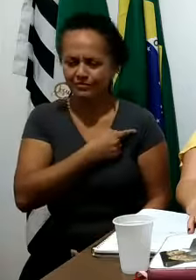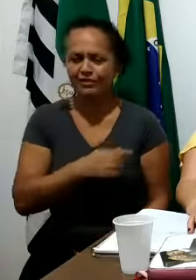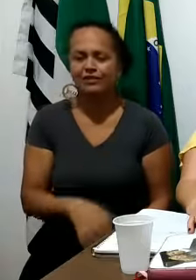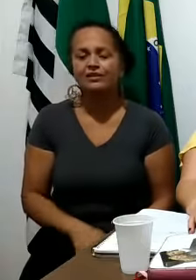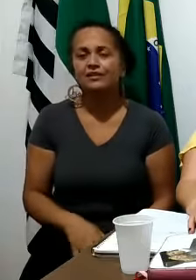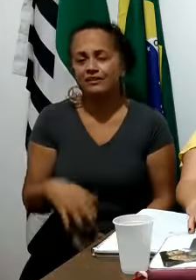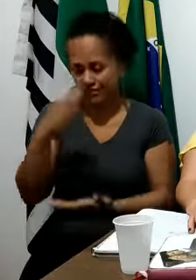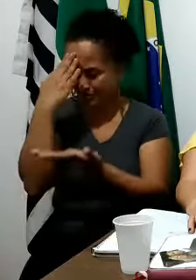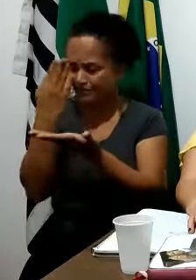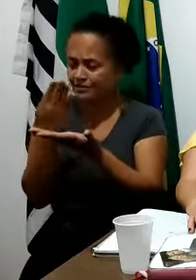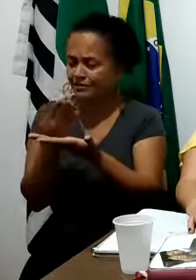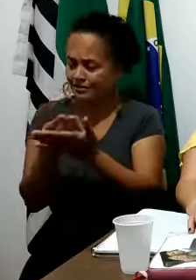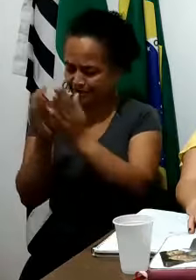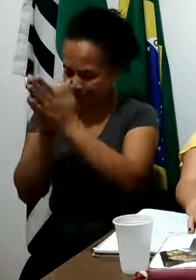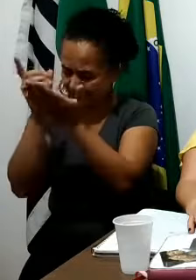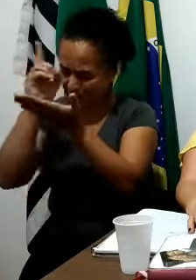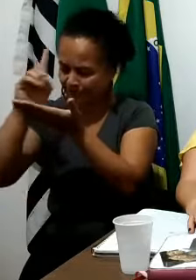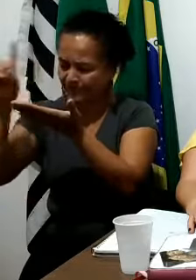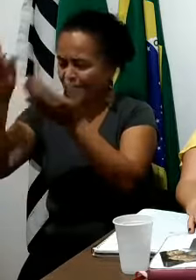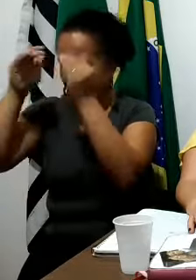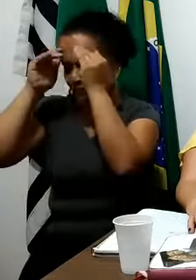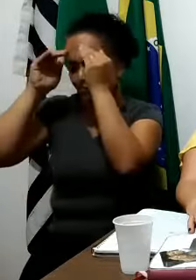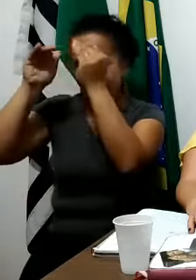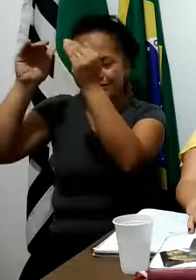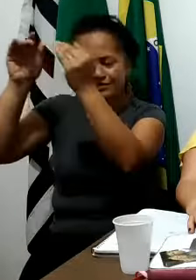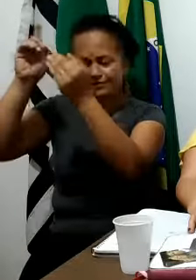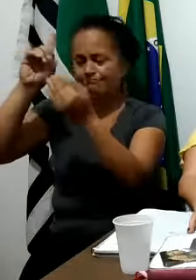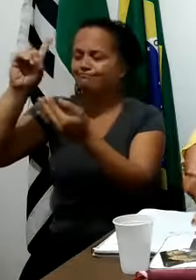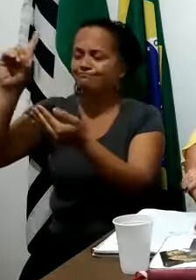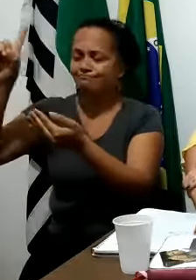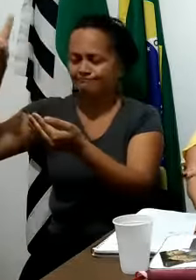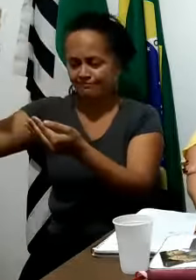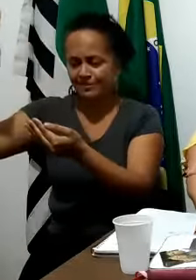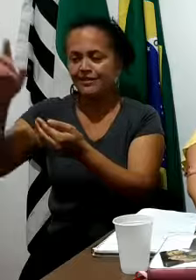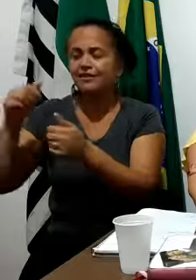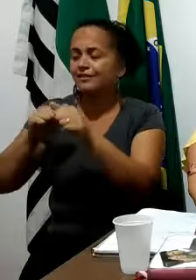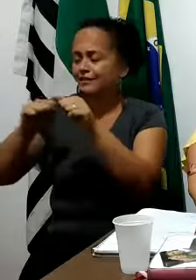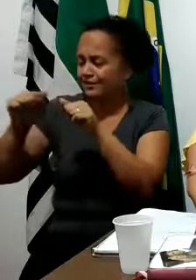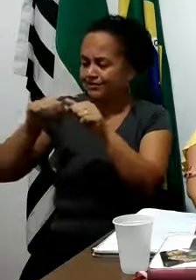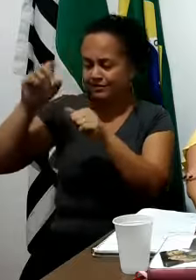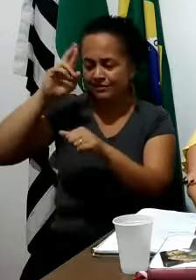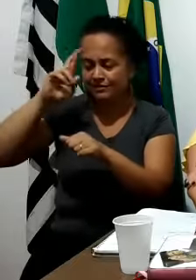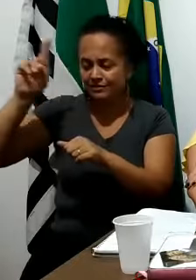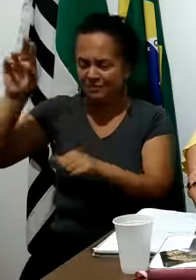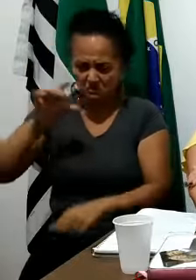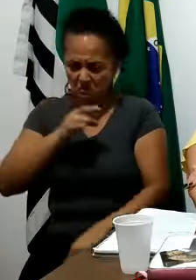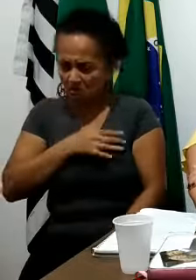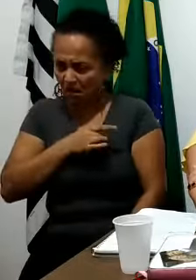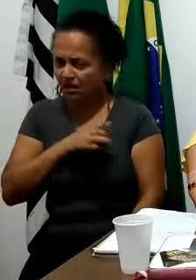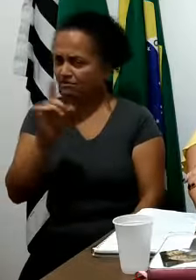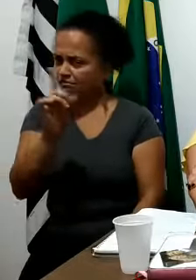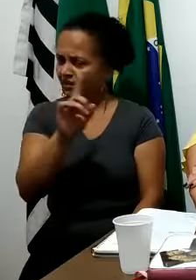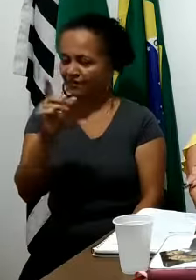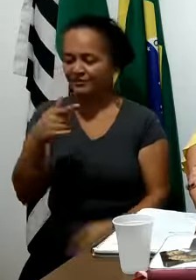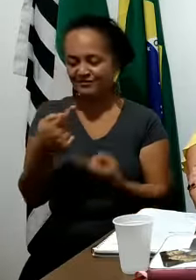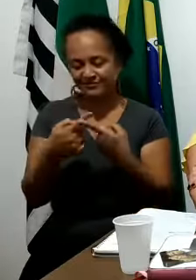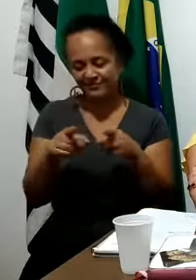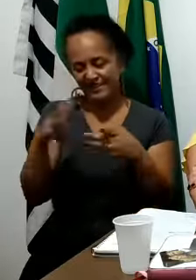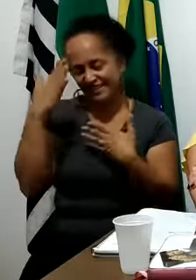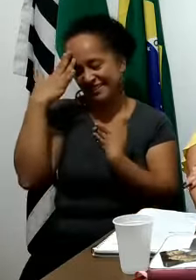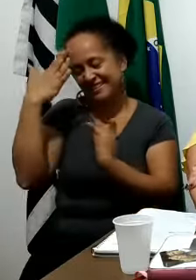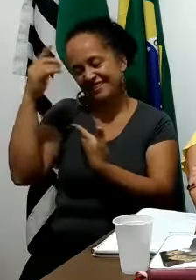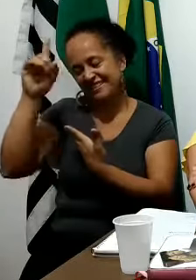de crer na Tua palavra e obedecer a Tua palavra, em servir a Ti não por medo, mas por gratidão, Senhor, por